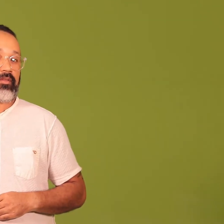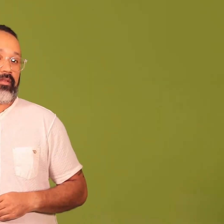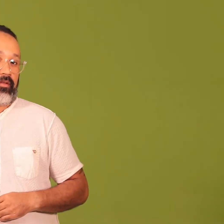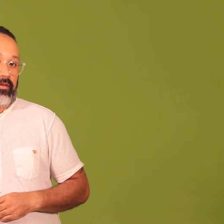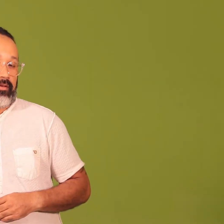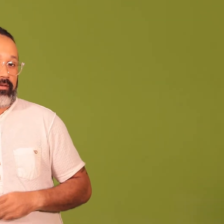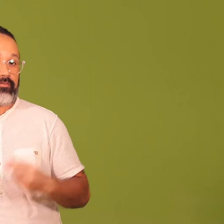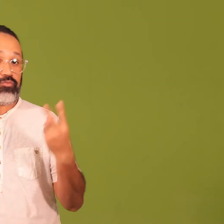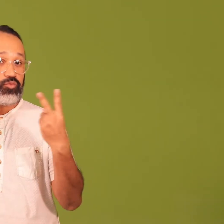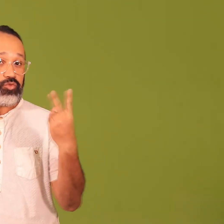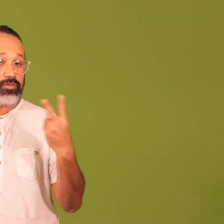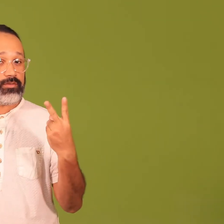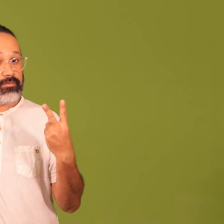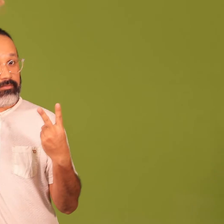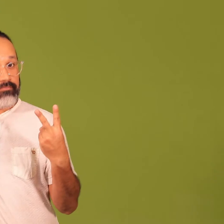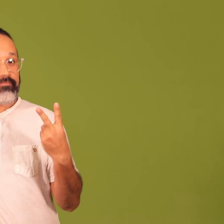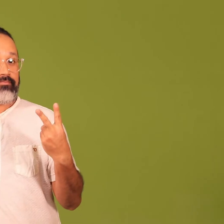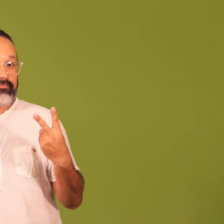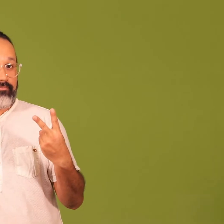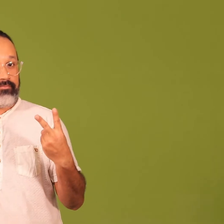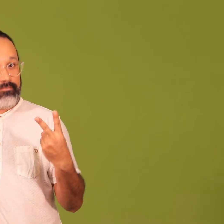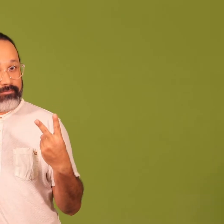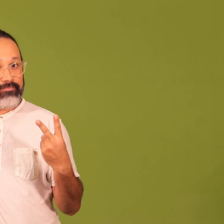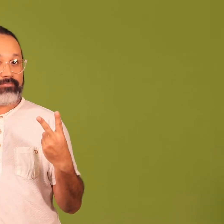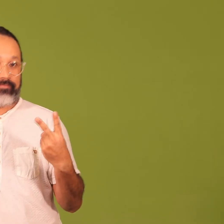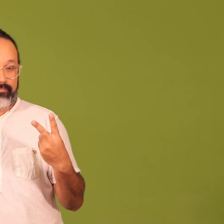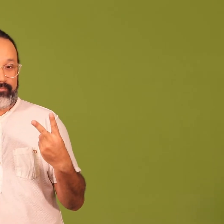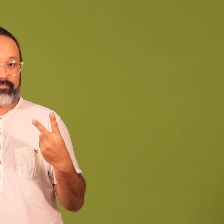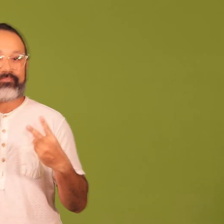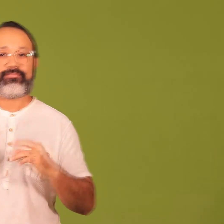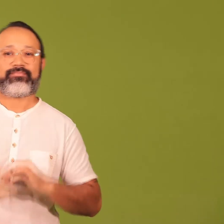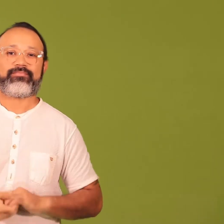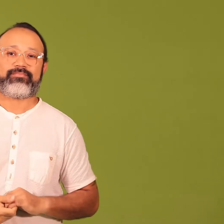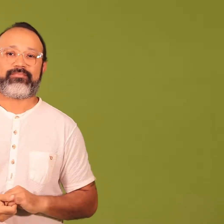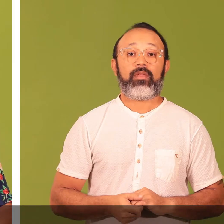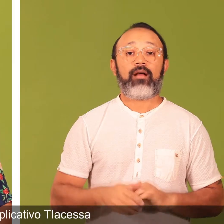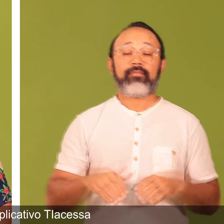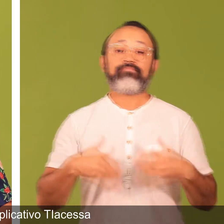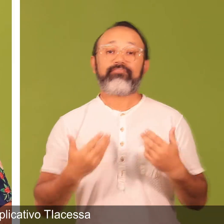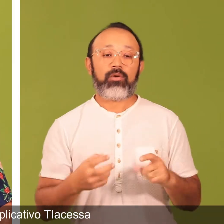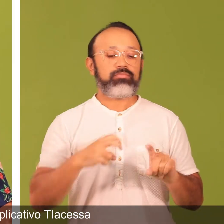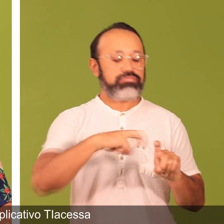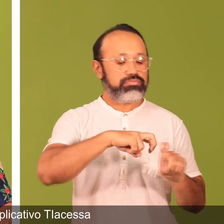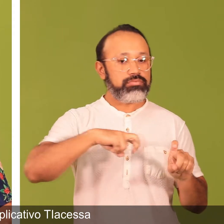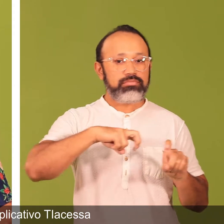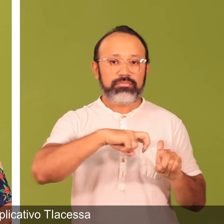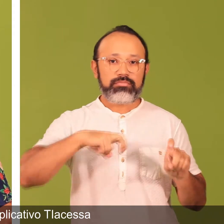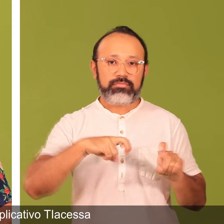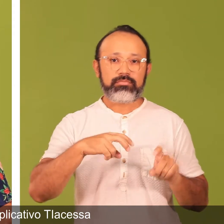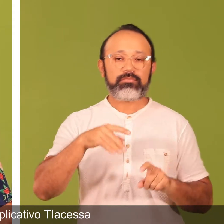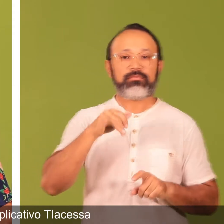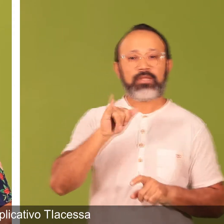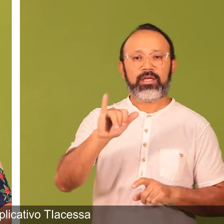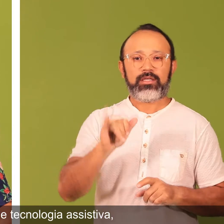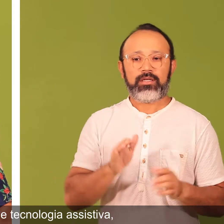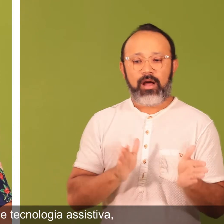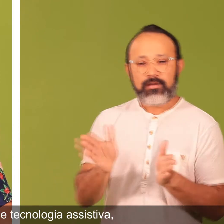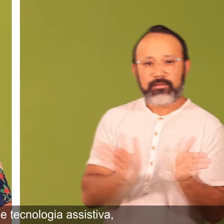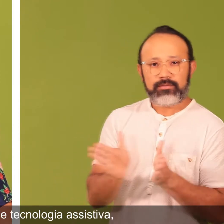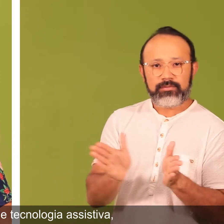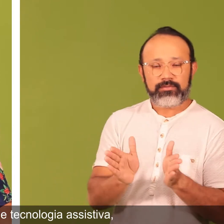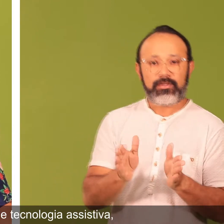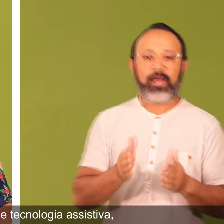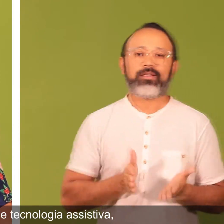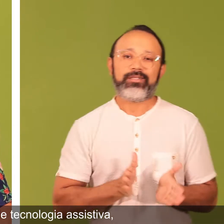Oi mana sei sinaliza o sinal de Fábio e o nosso aplicativo te acessa